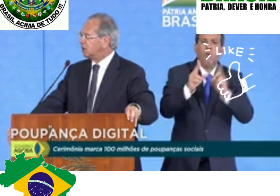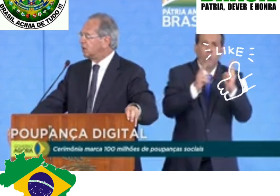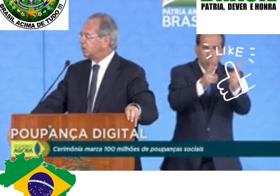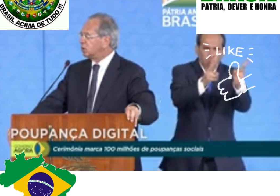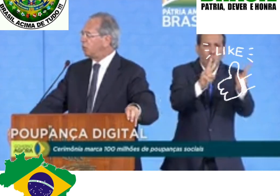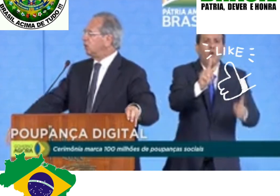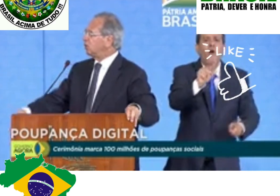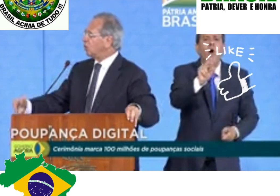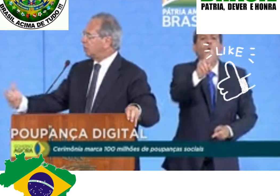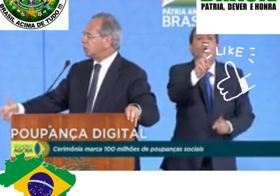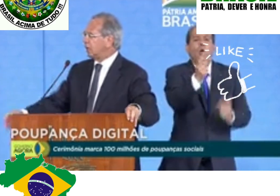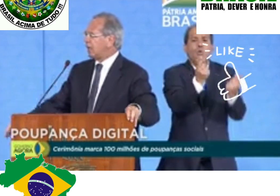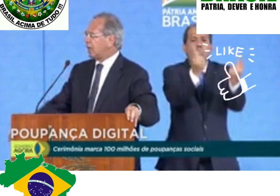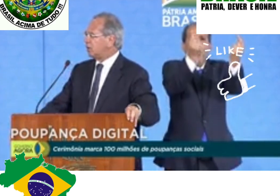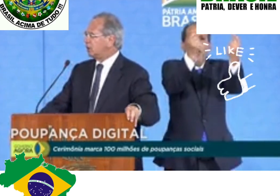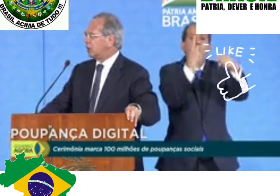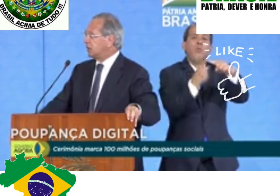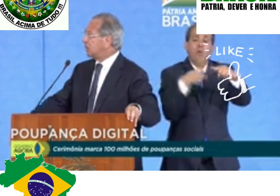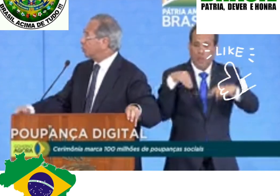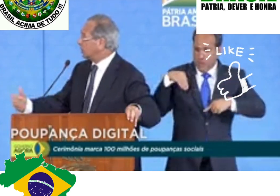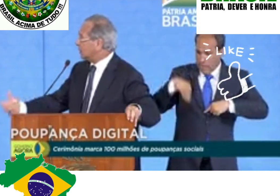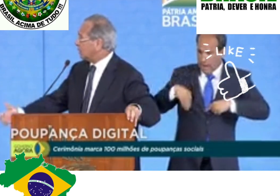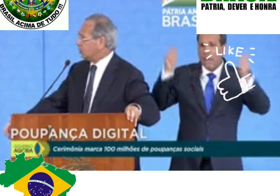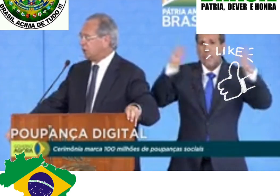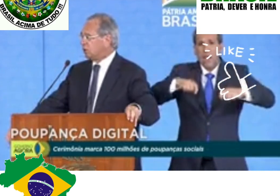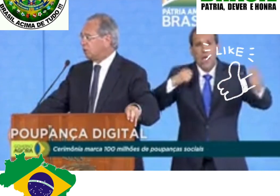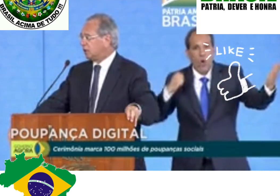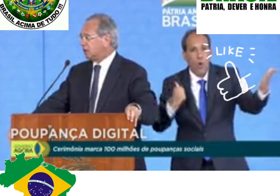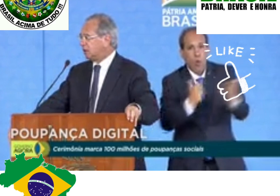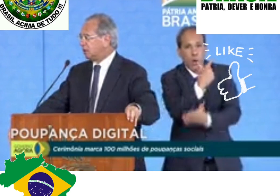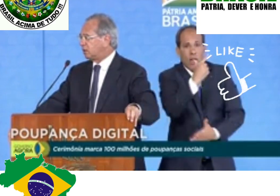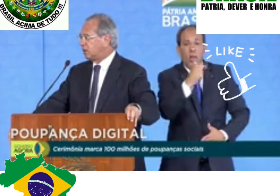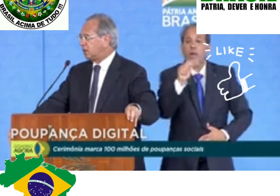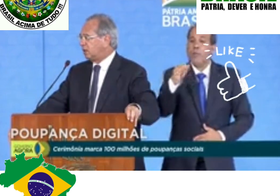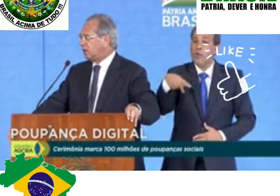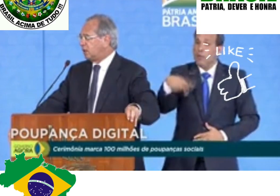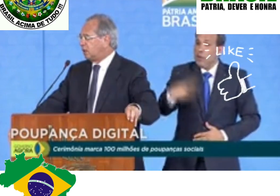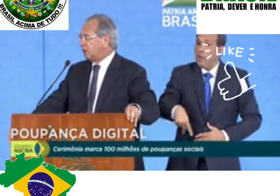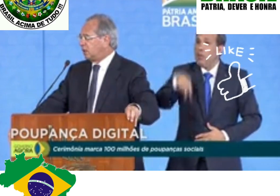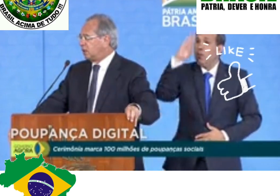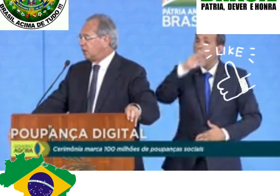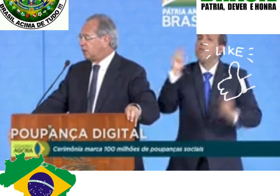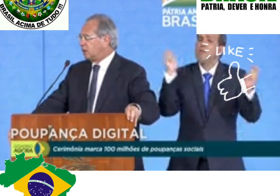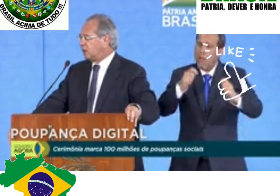garantia do poder de compra dos salários, das aposentadorias dos brasileiros.